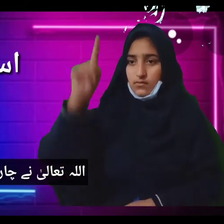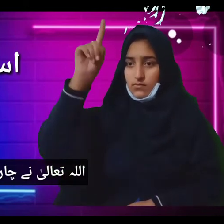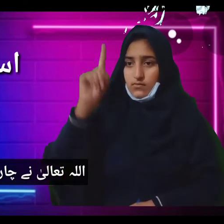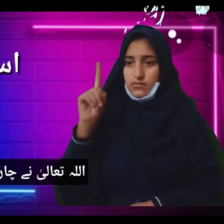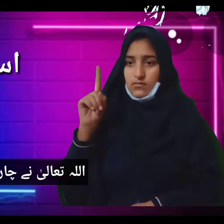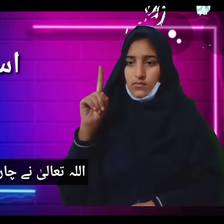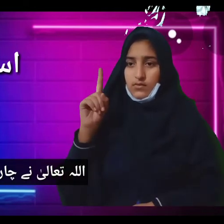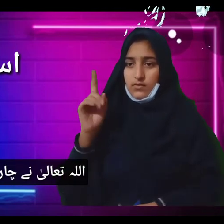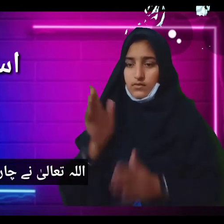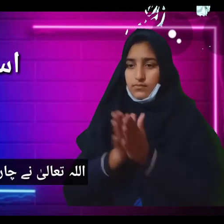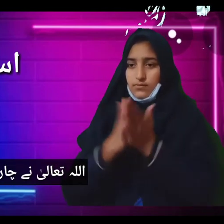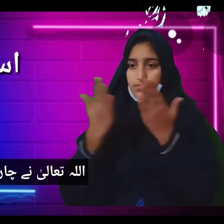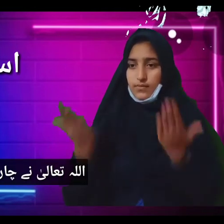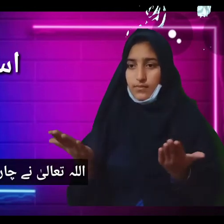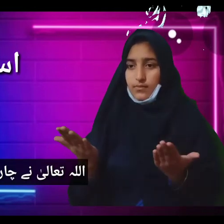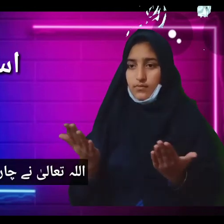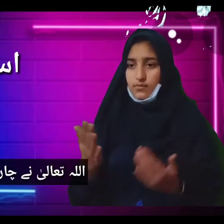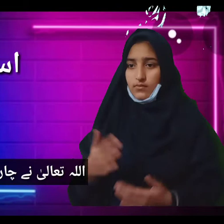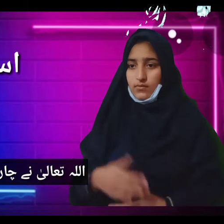इस्लामी किताबें,